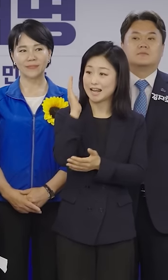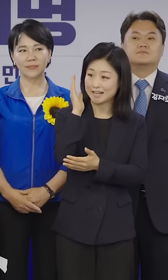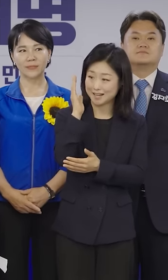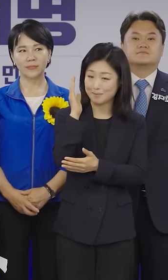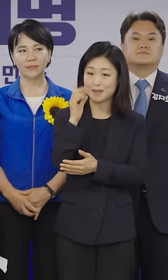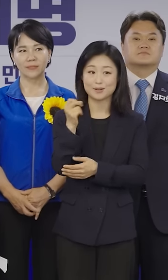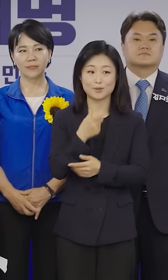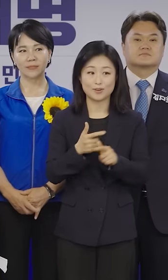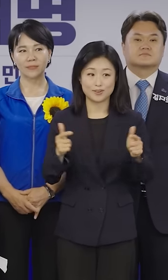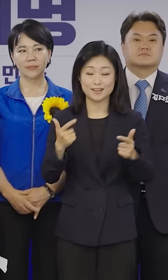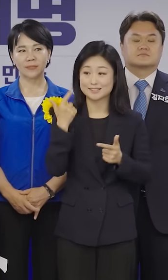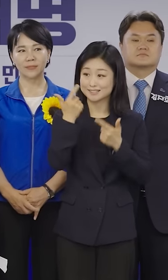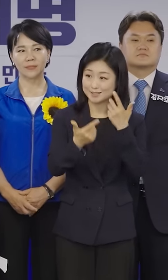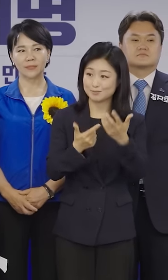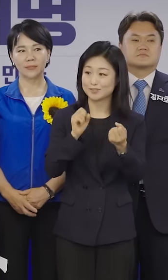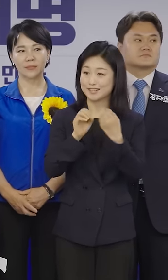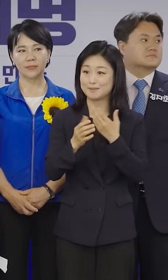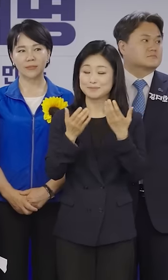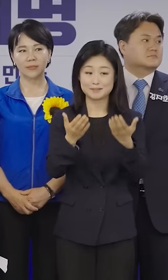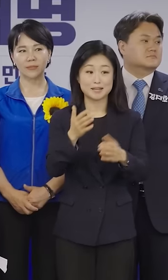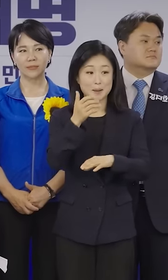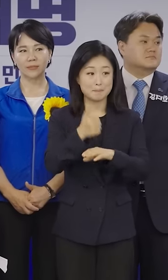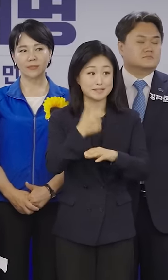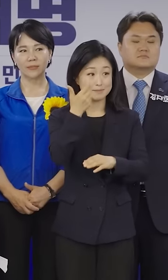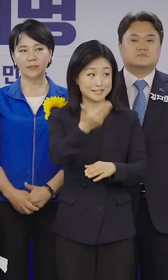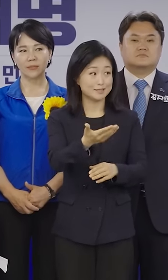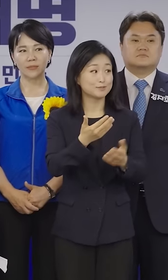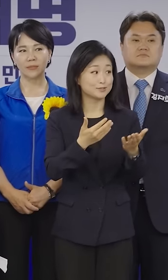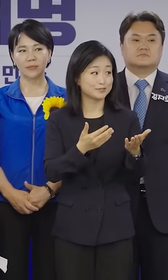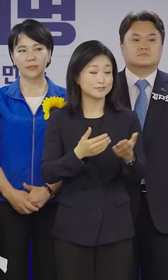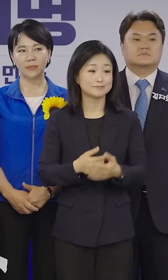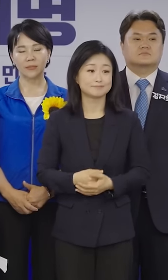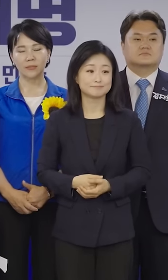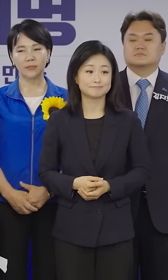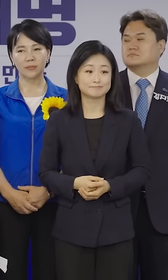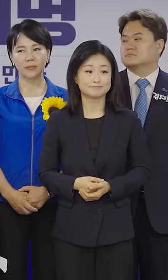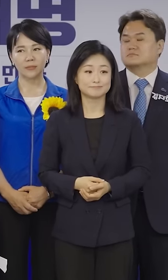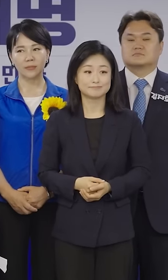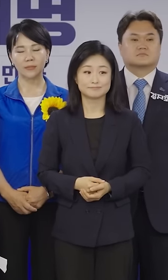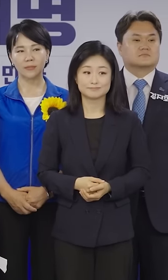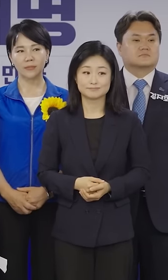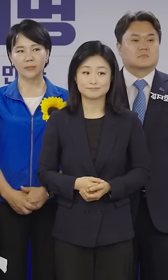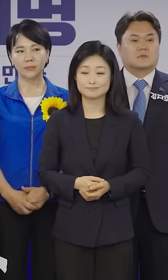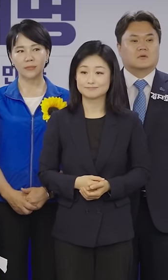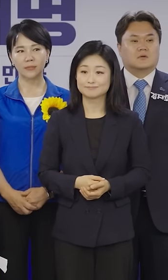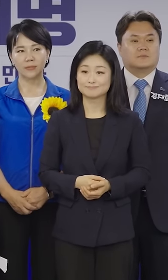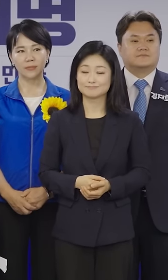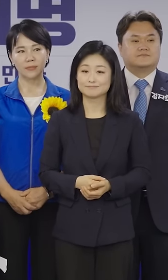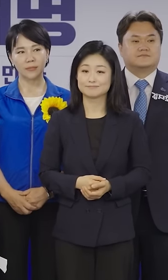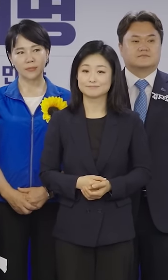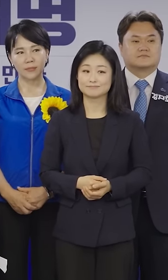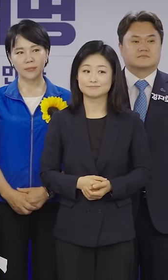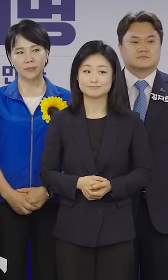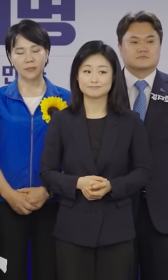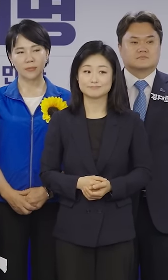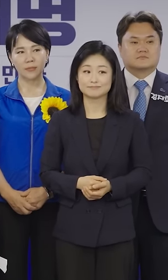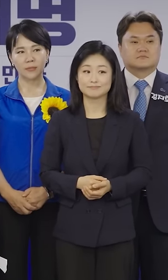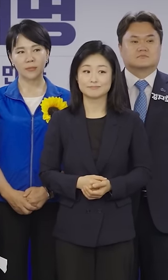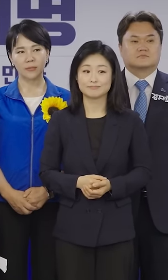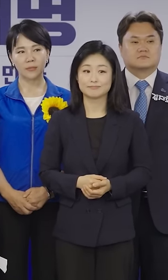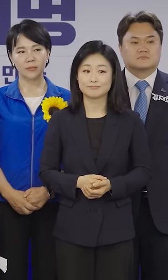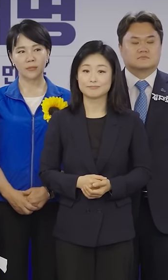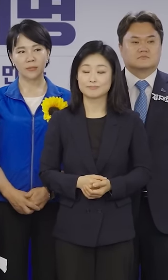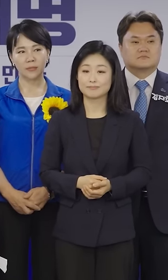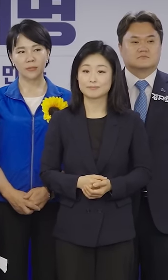통해서 또 정치안에 대한 일문일답을 진행하겠습니다. 마지막 질문으로 머니투데이 기자님 질문해 주시기 바랍니다. 네, 안녕하세요. 후보님. 머니투데이 이승주 기자라고